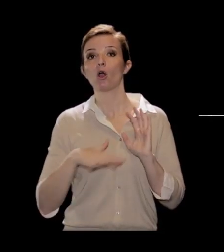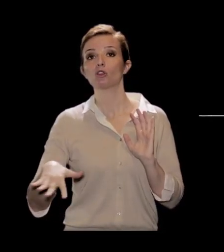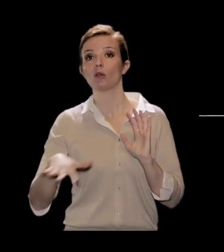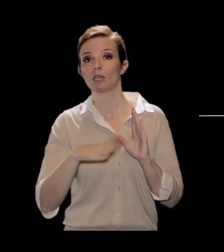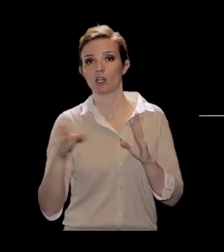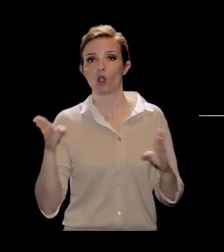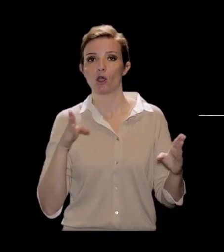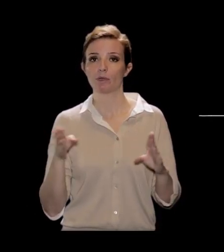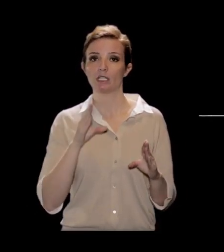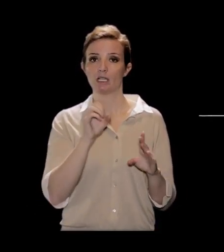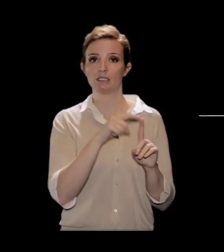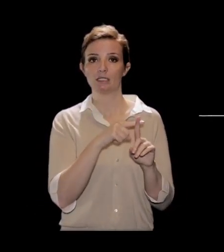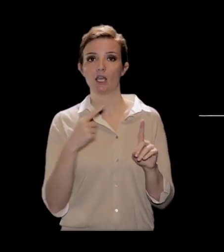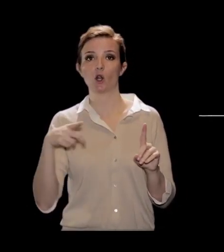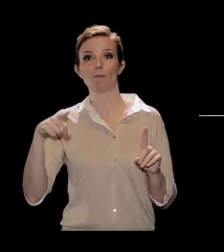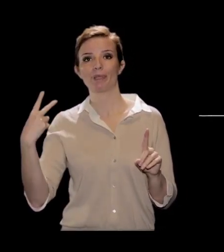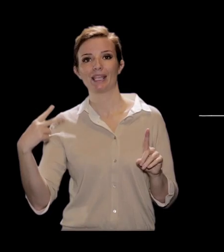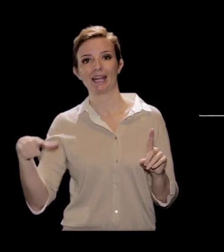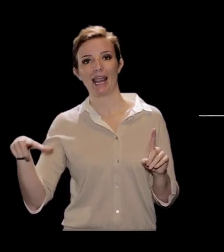0 e pi greco.